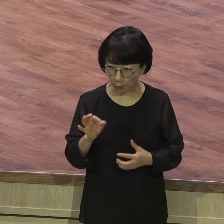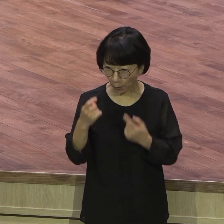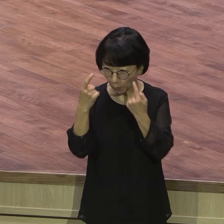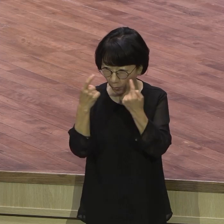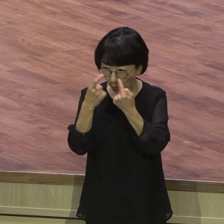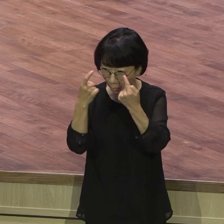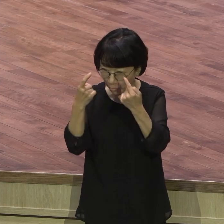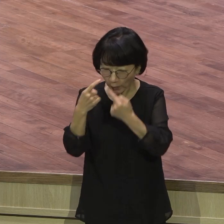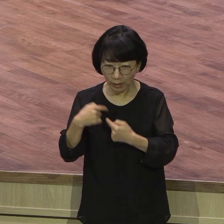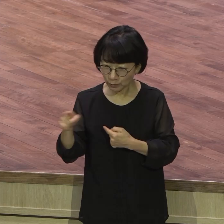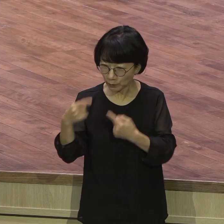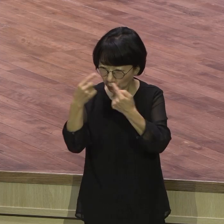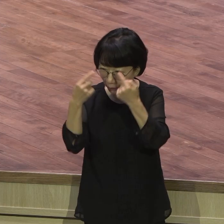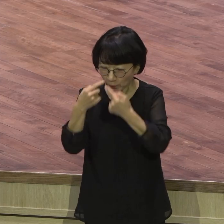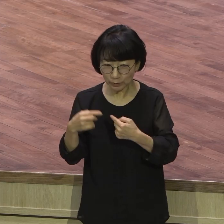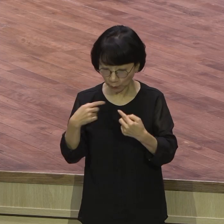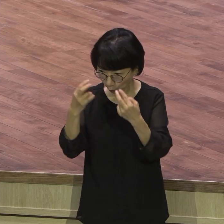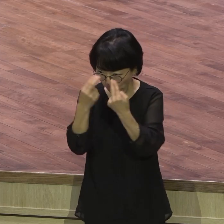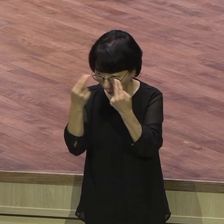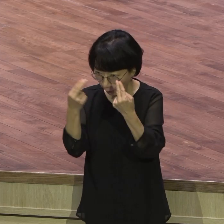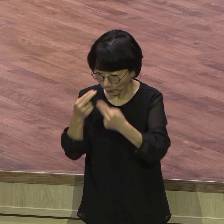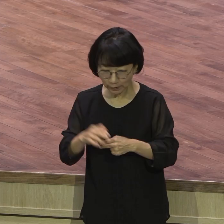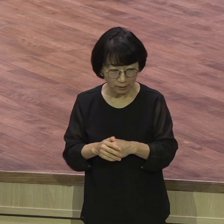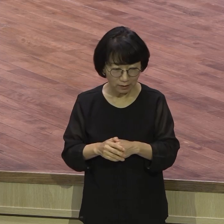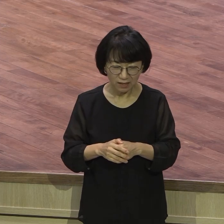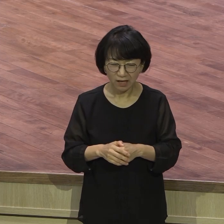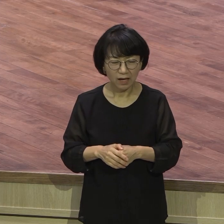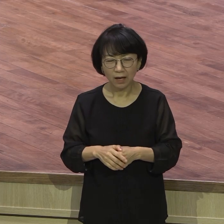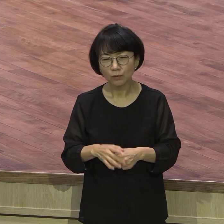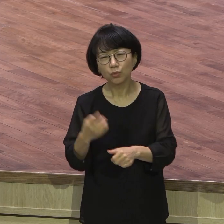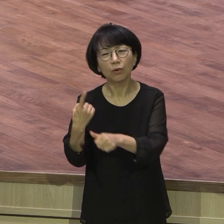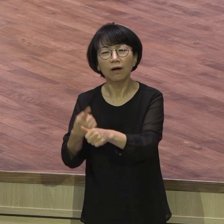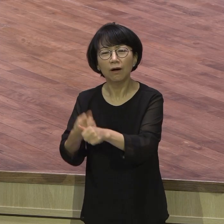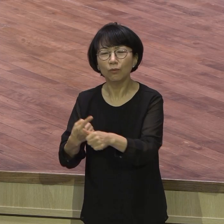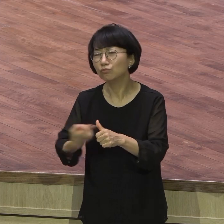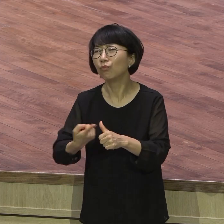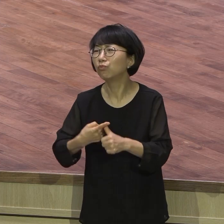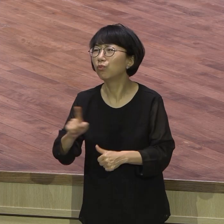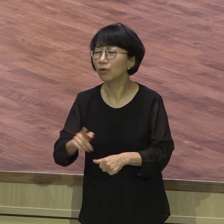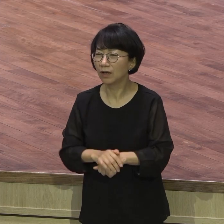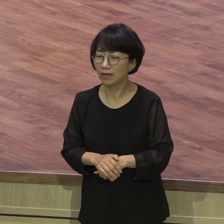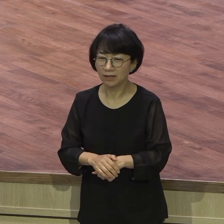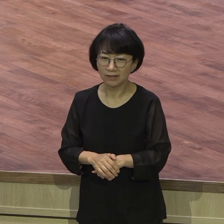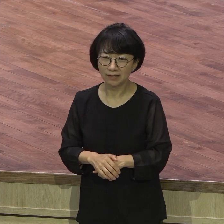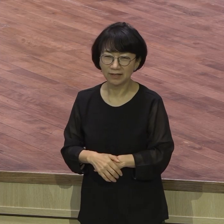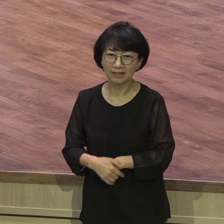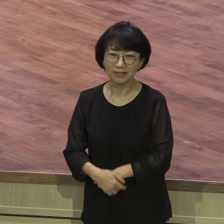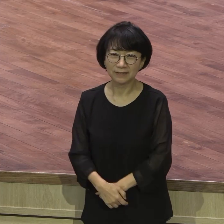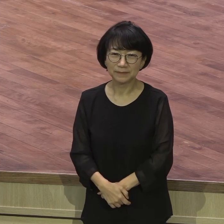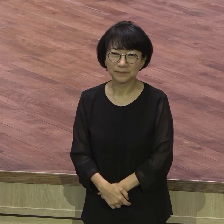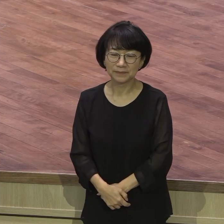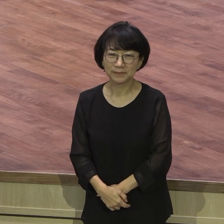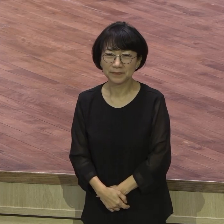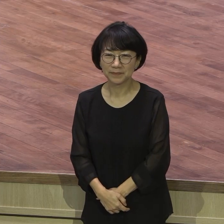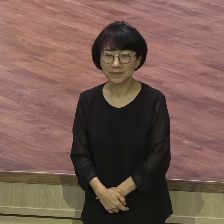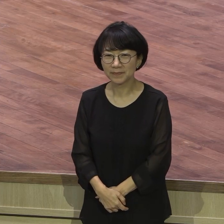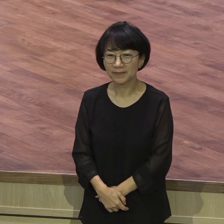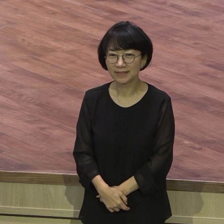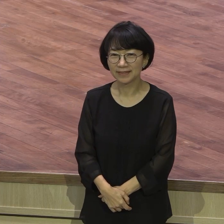장노래 저기 집사래 그럼 어떻게 돼요 그 사람 볼 것도 없어요 생고생합니다